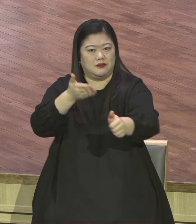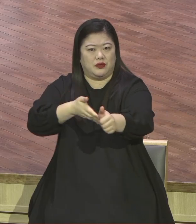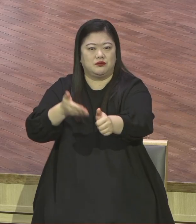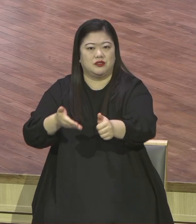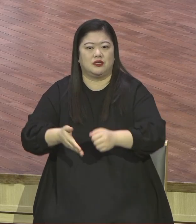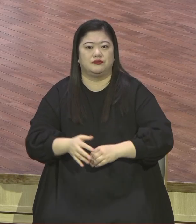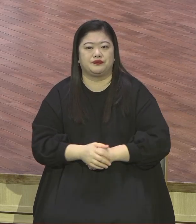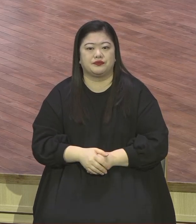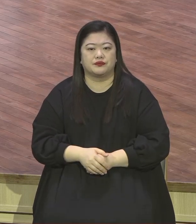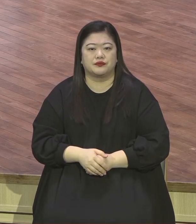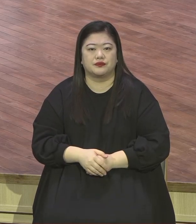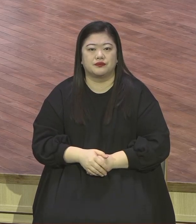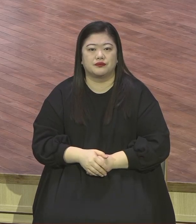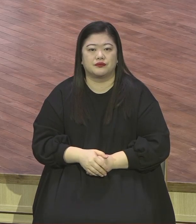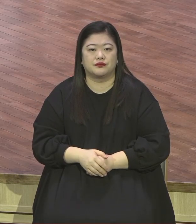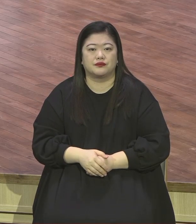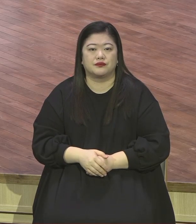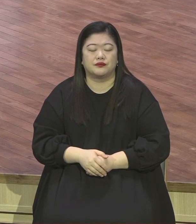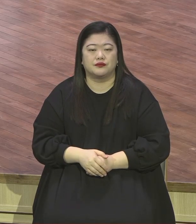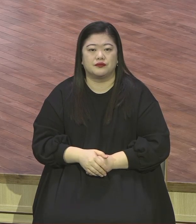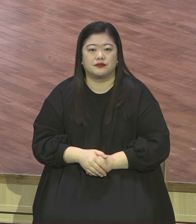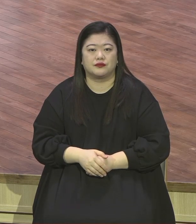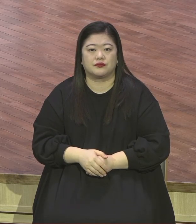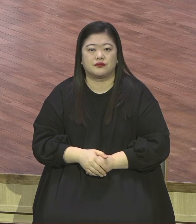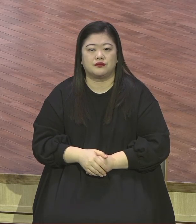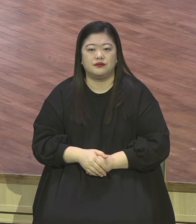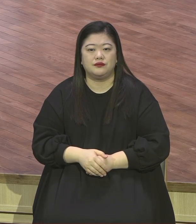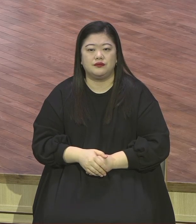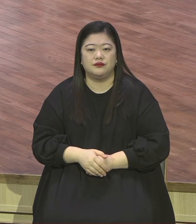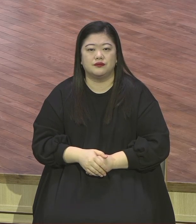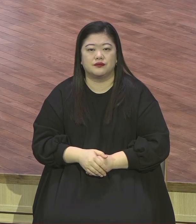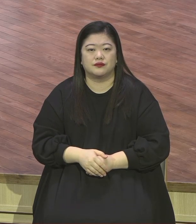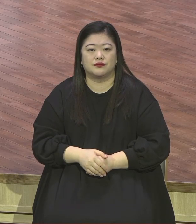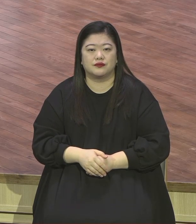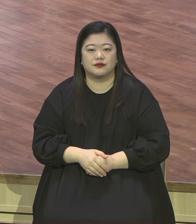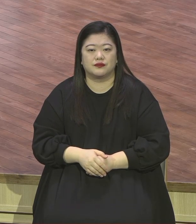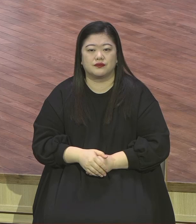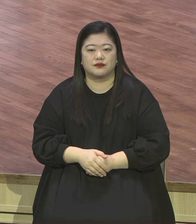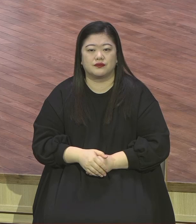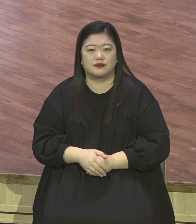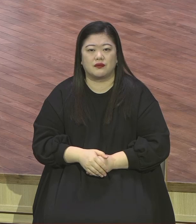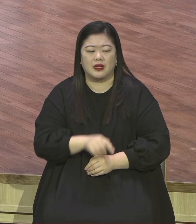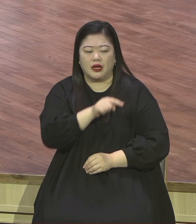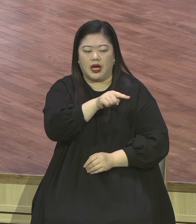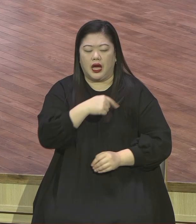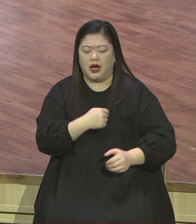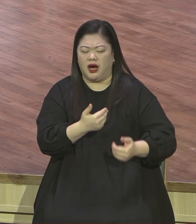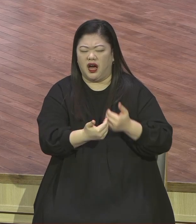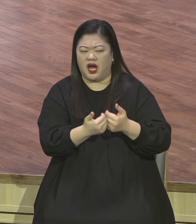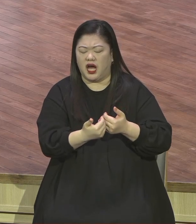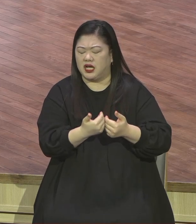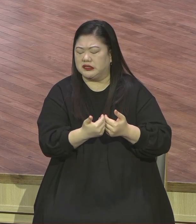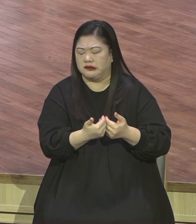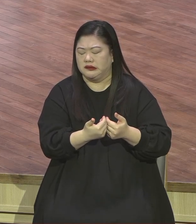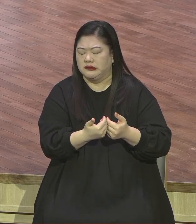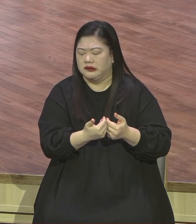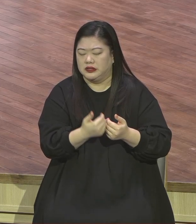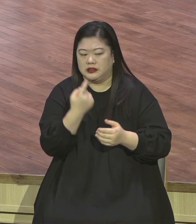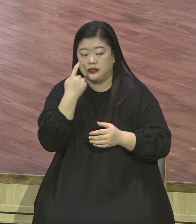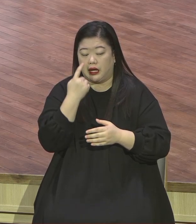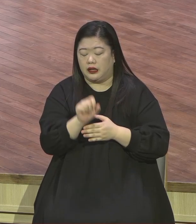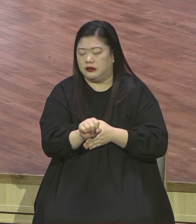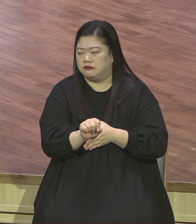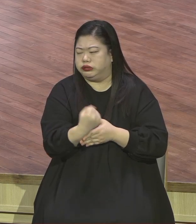십년 됐든 이십년 됐든 오래된 잘못된 관계라 할지라도 오늘 여러분